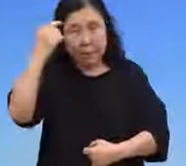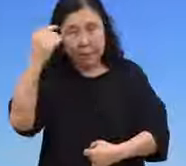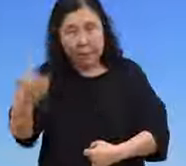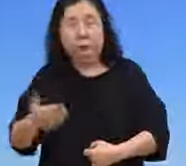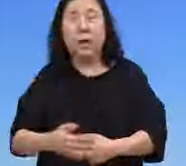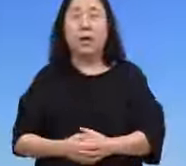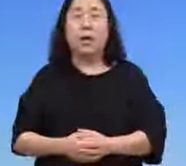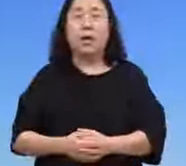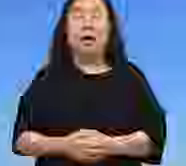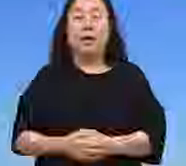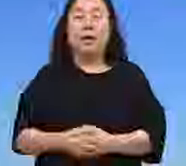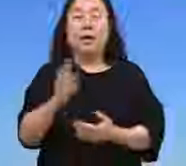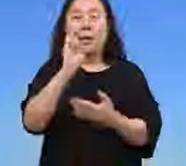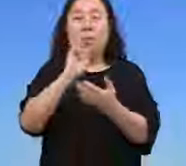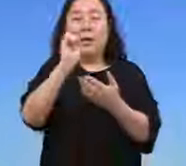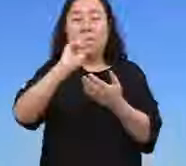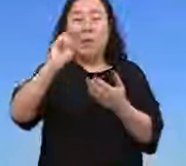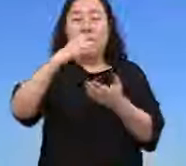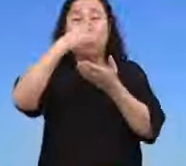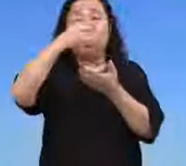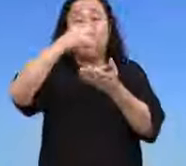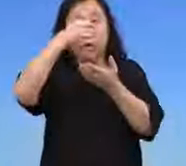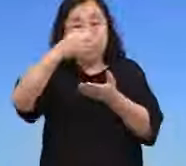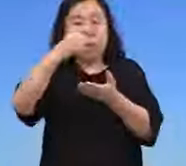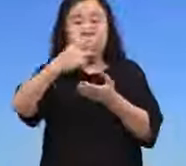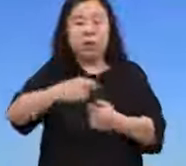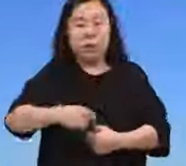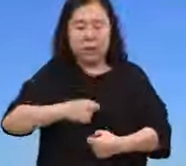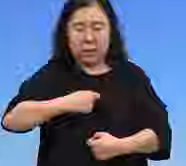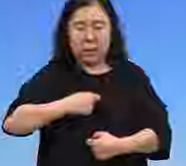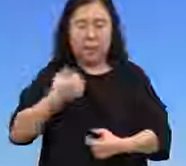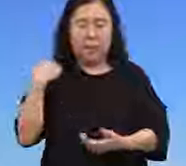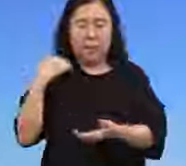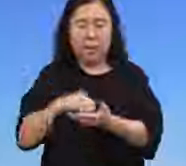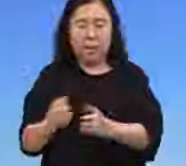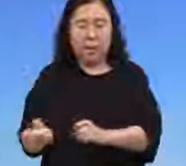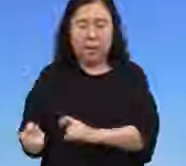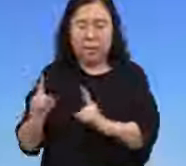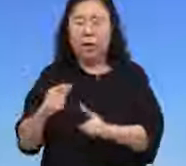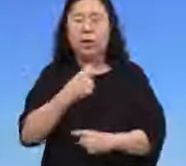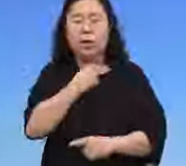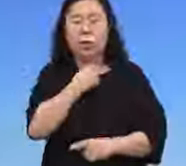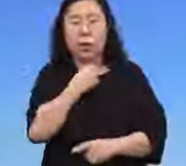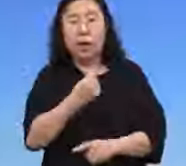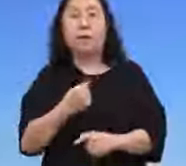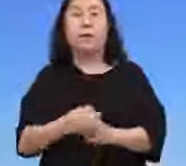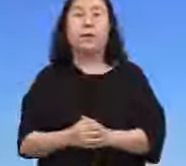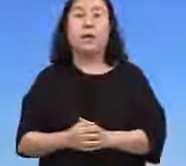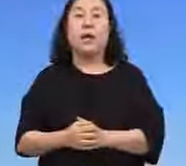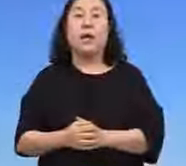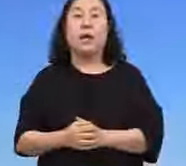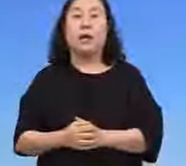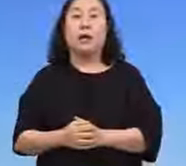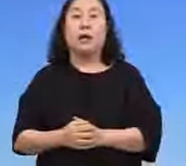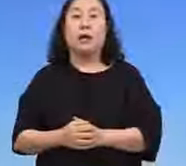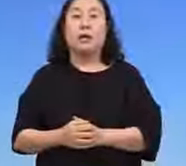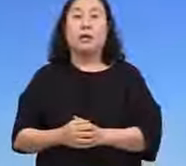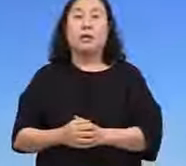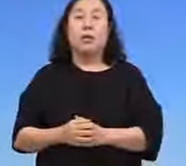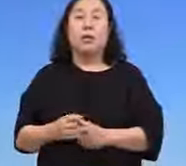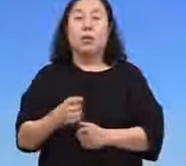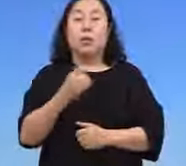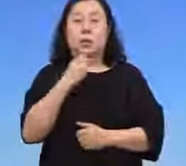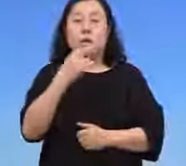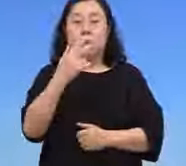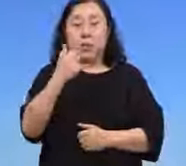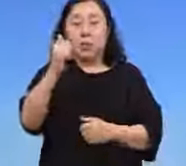찬양을 부르시면서 그 신실함을 회복하기를 갈망하기를 원합니다. 오직 주의 사랑에